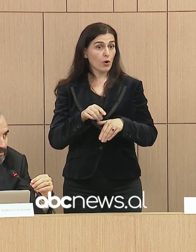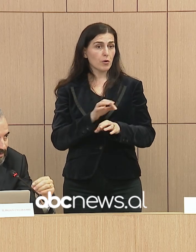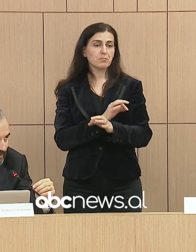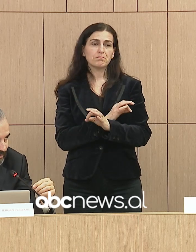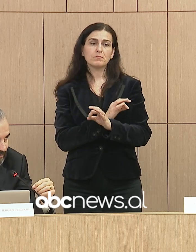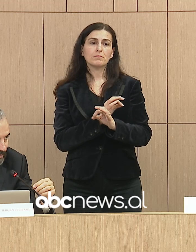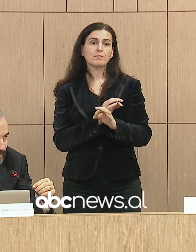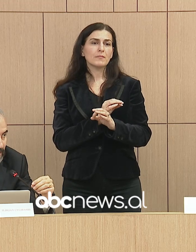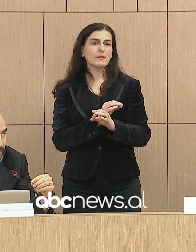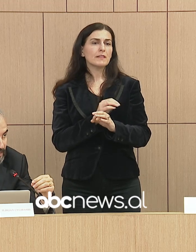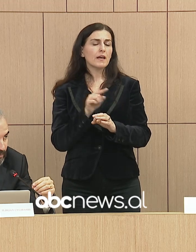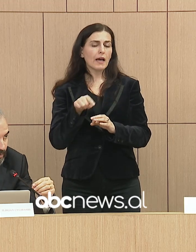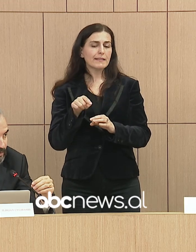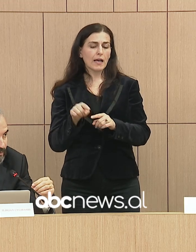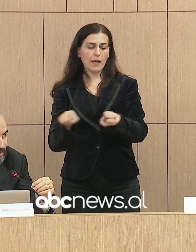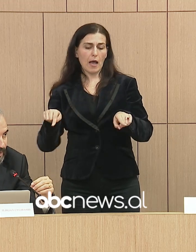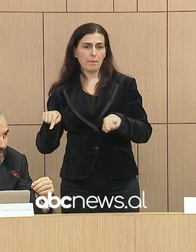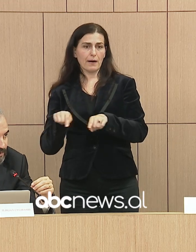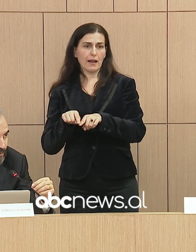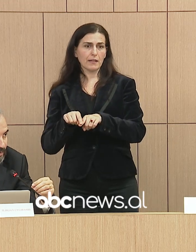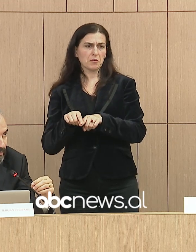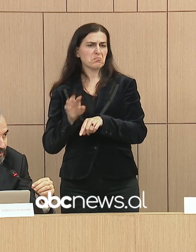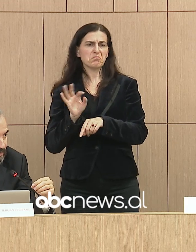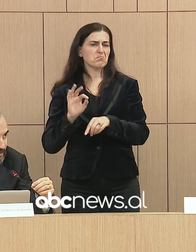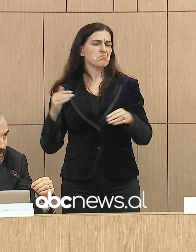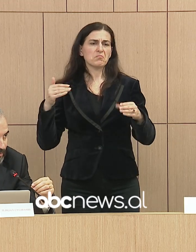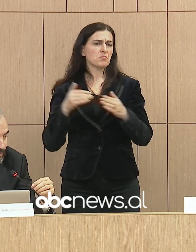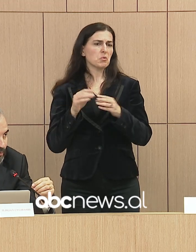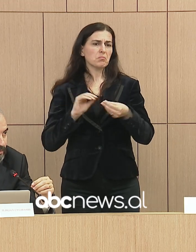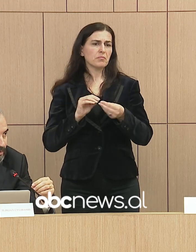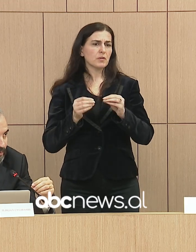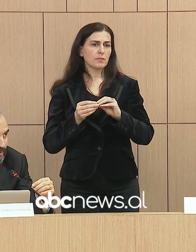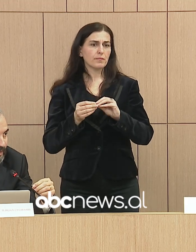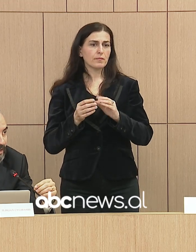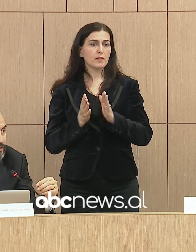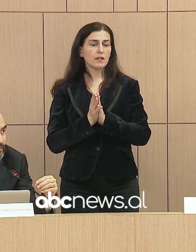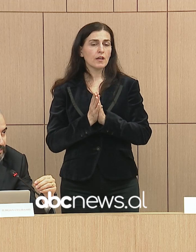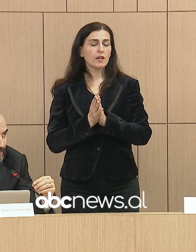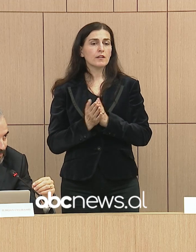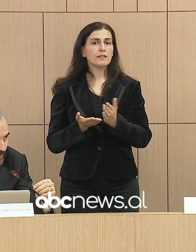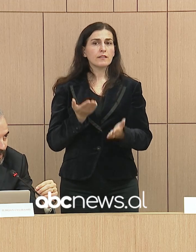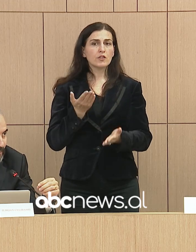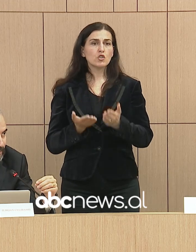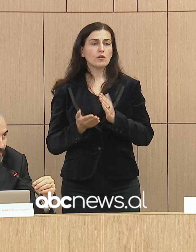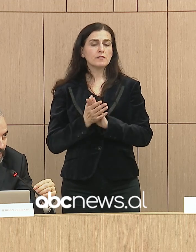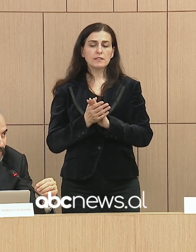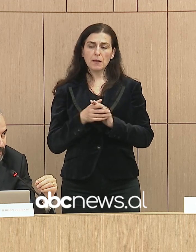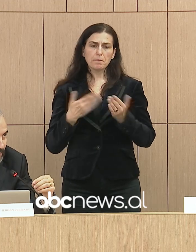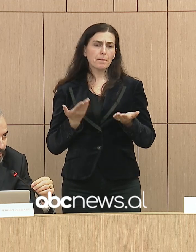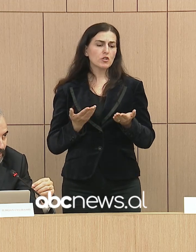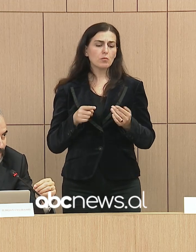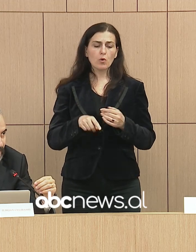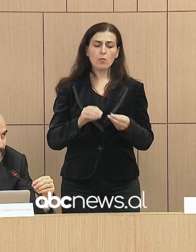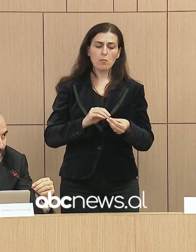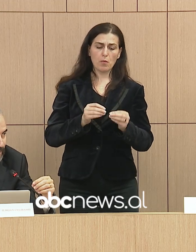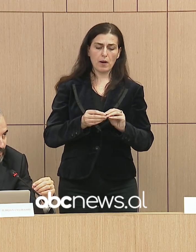është zero. Përsa ko ligjvënësi ka parashikuar që procesi zgjedhor mund të ndërpritet edhe më shumë se një orë, apo dhe dy orë, apo tre